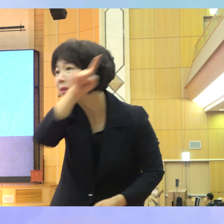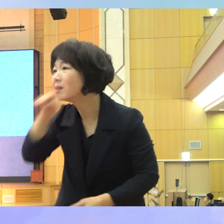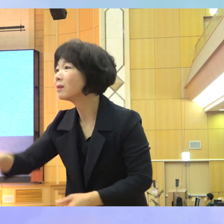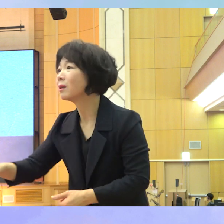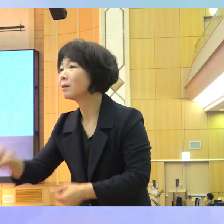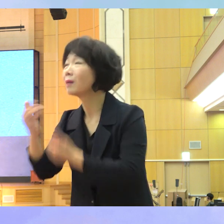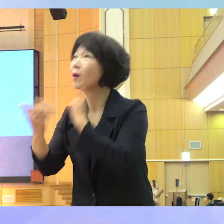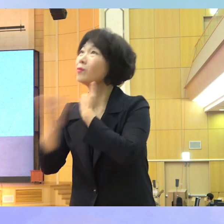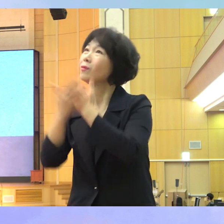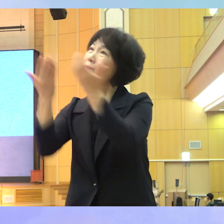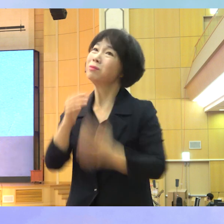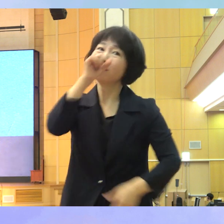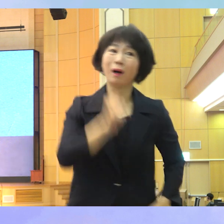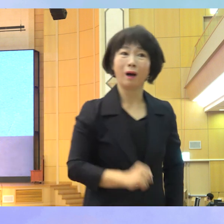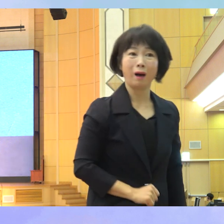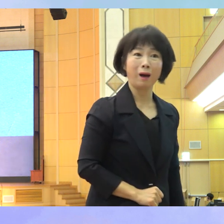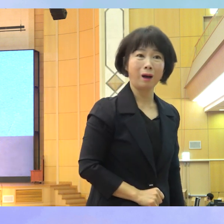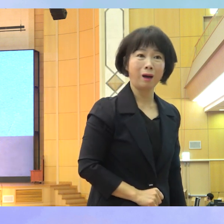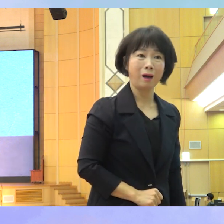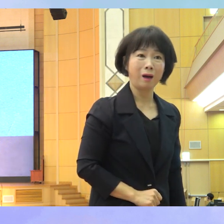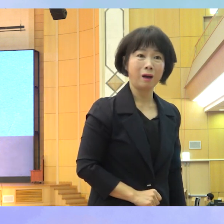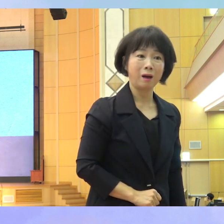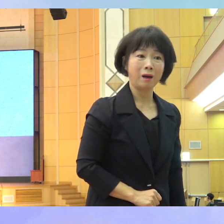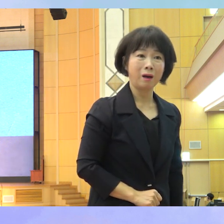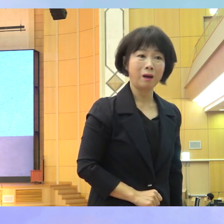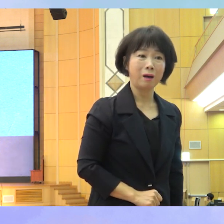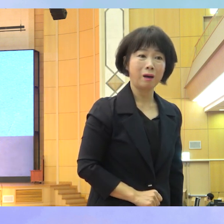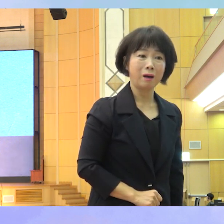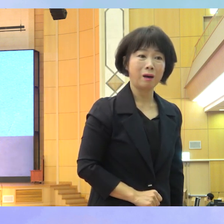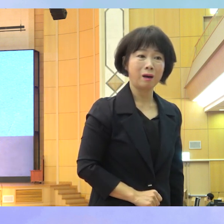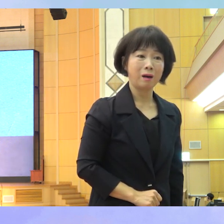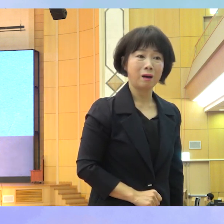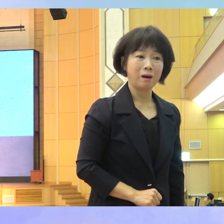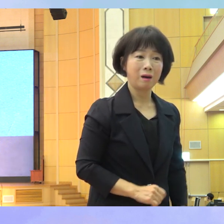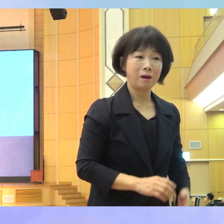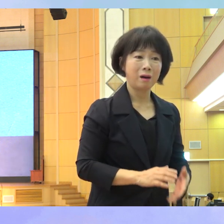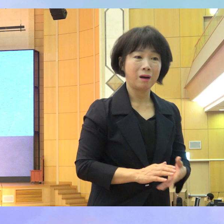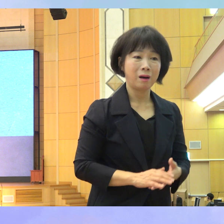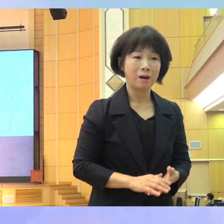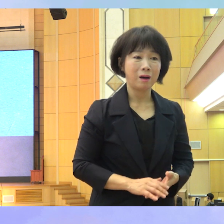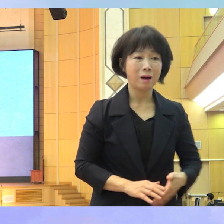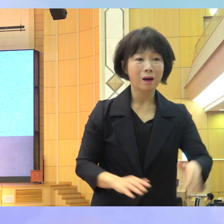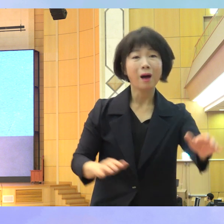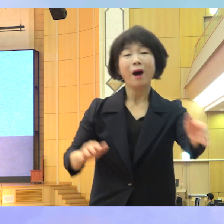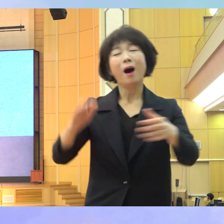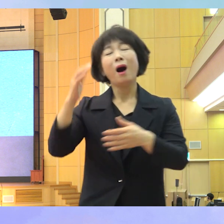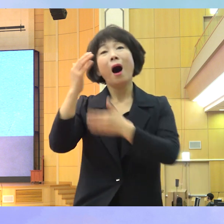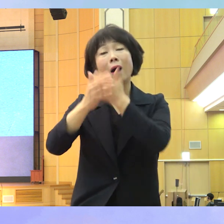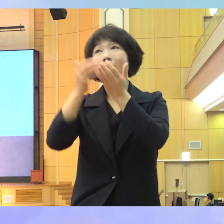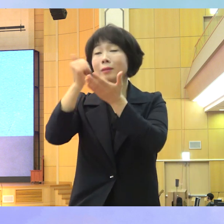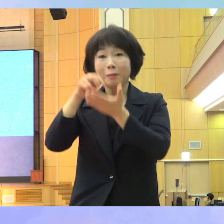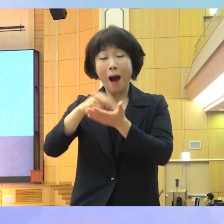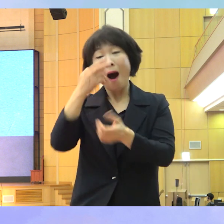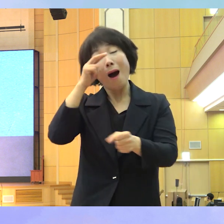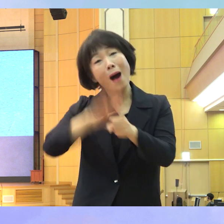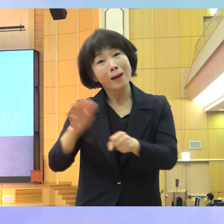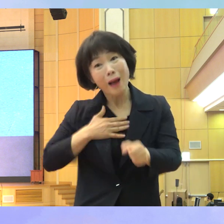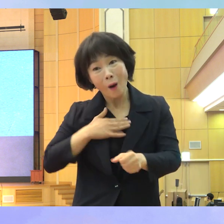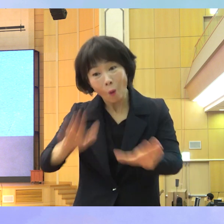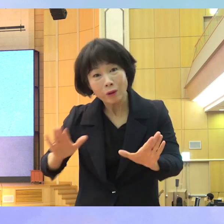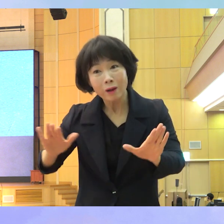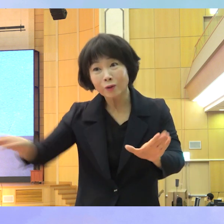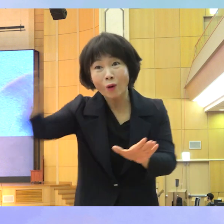하려고 그러면 하나님 도와주셨고, 근데 하나님 뭐라 그러실까요? 야, 인마, 도와주고 있었어.